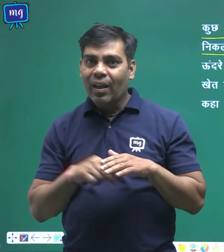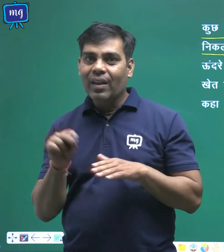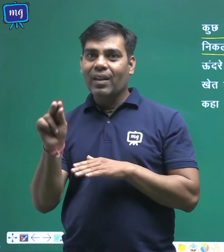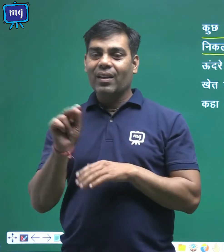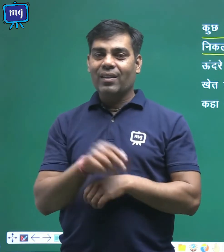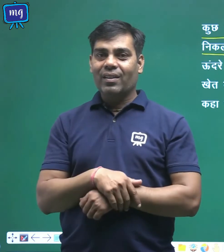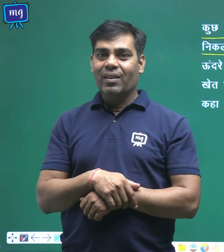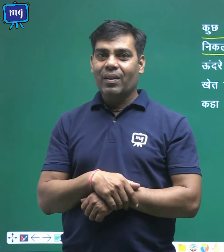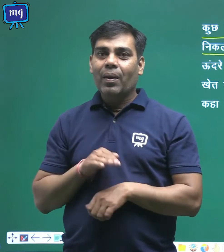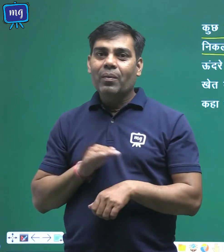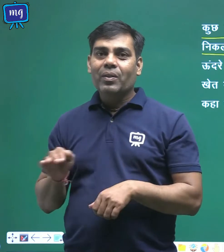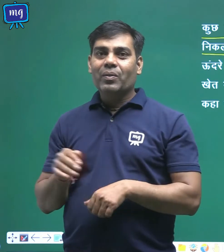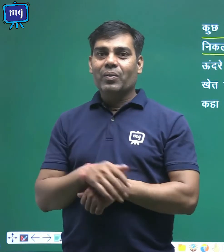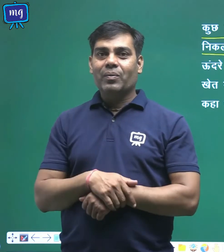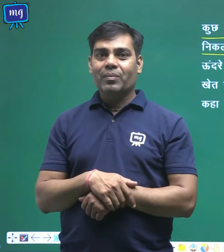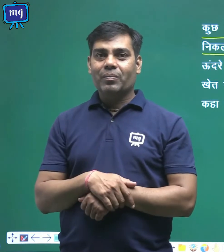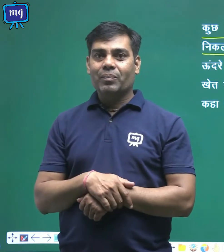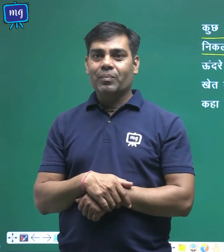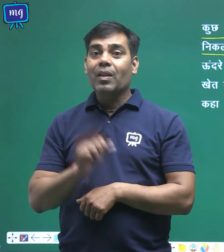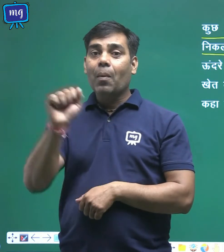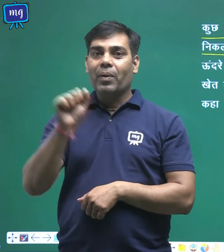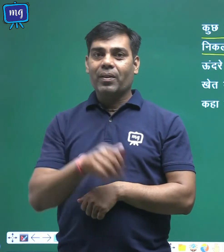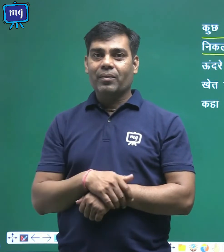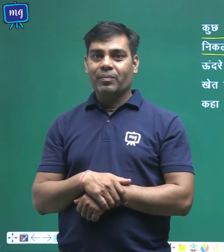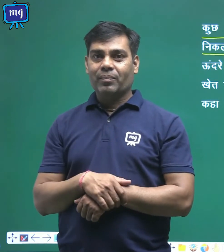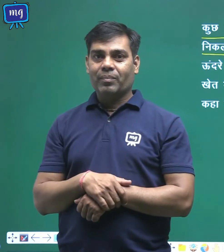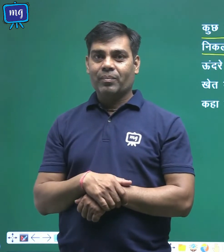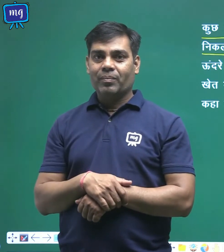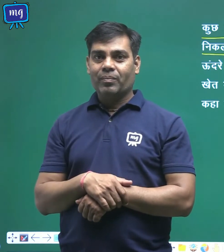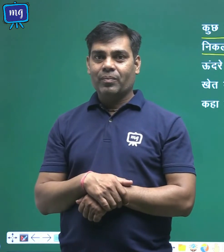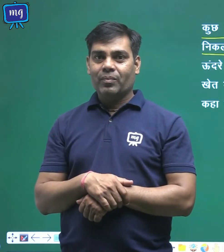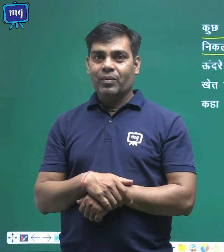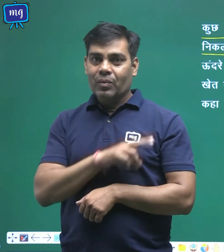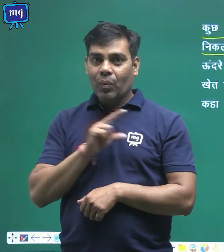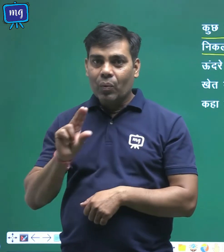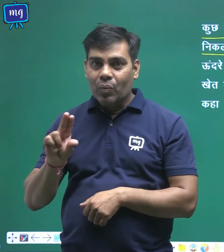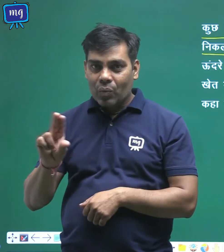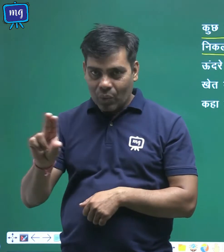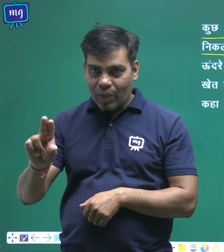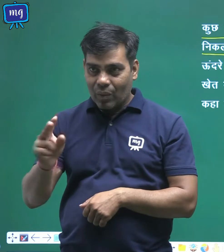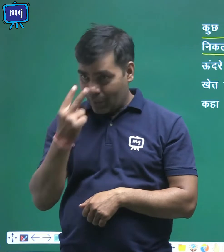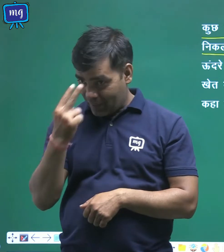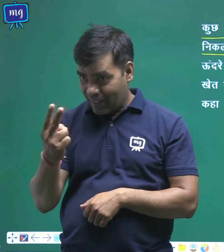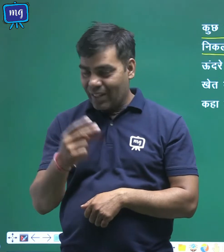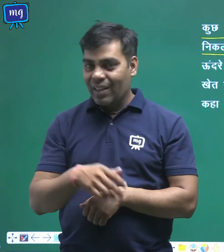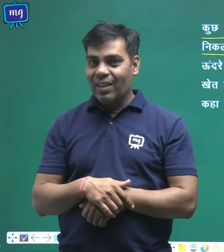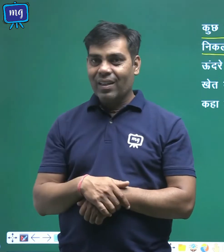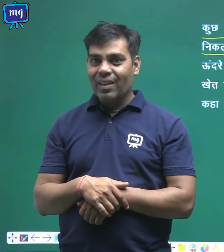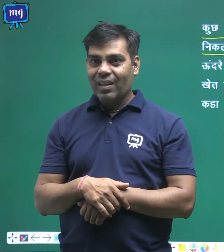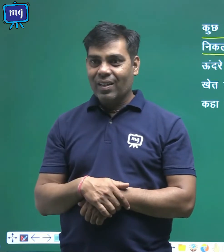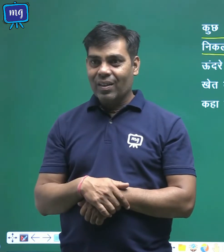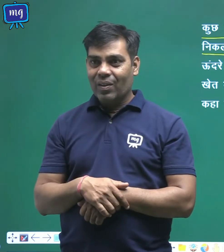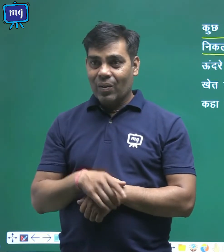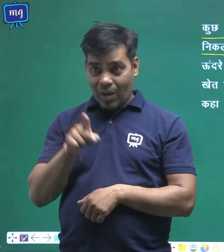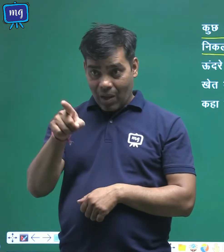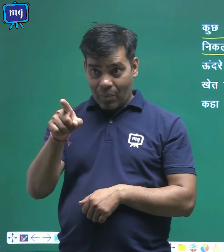प्यारे बच्चों, आपने ऊंदरे को देखा है और आप